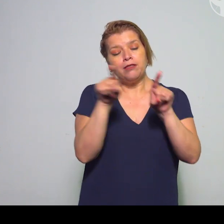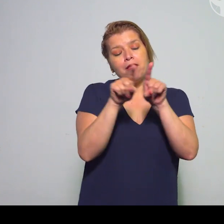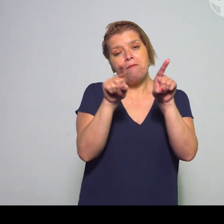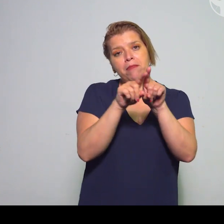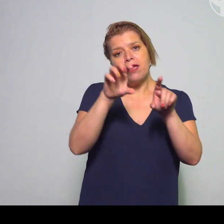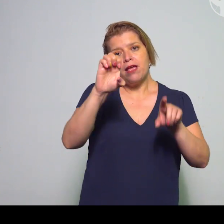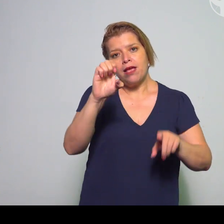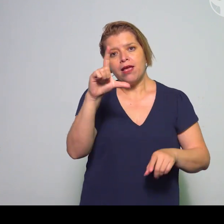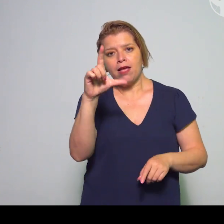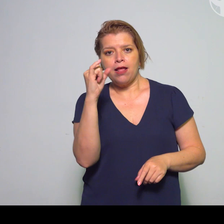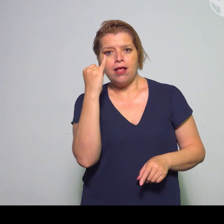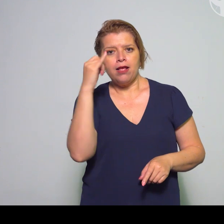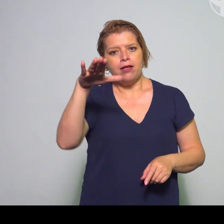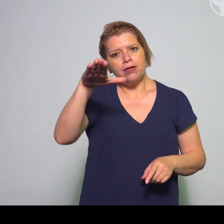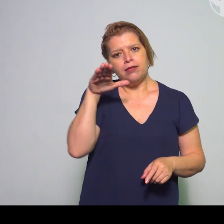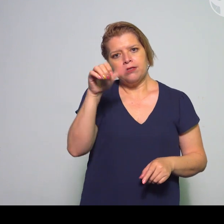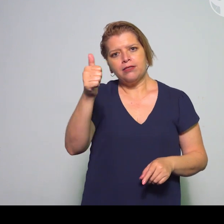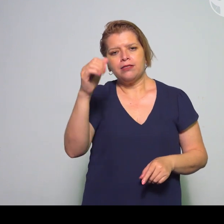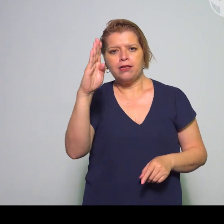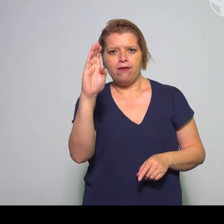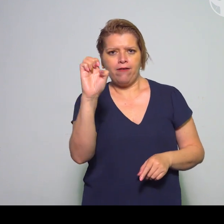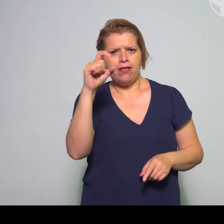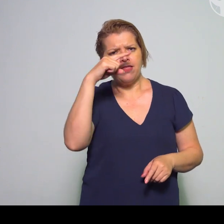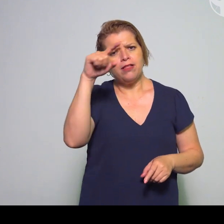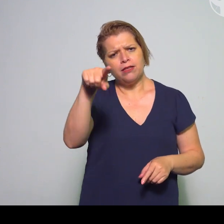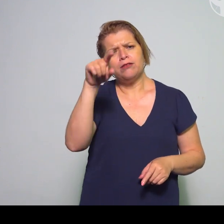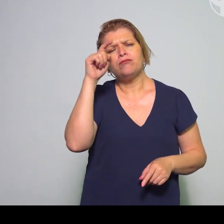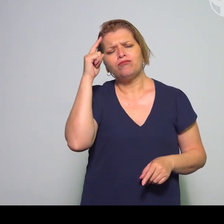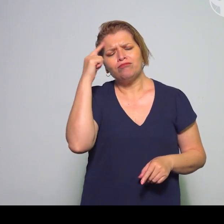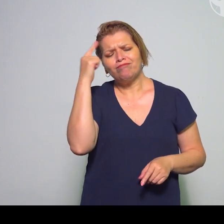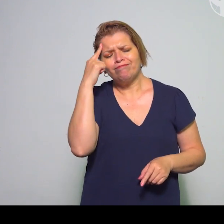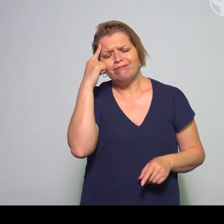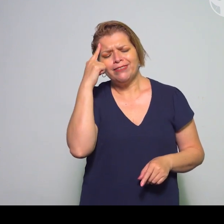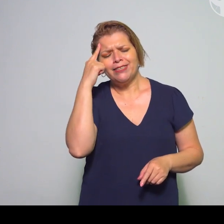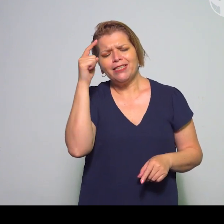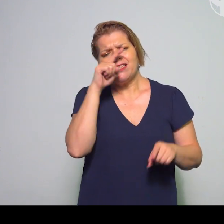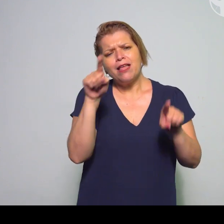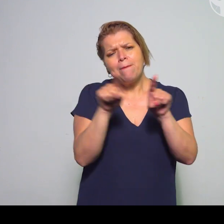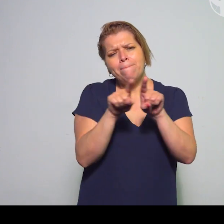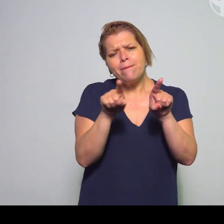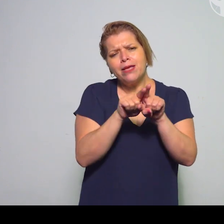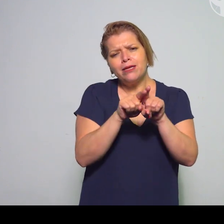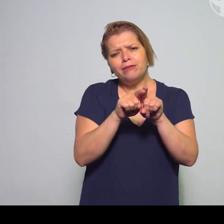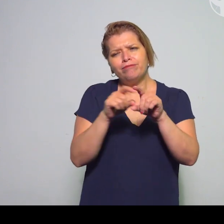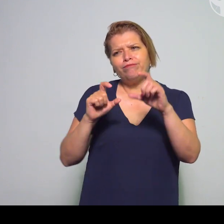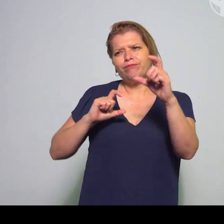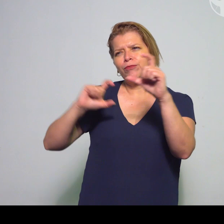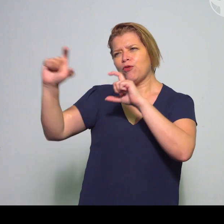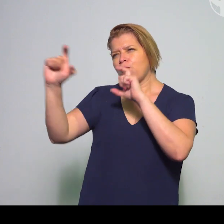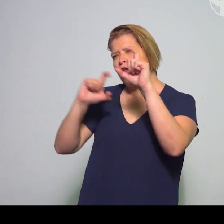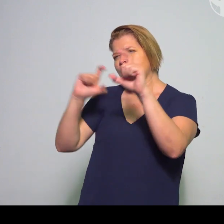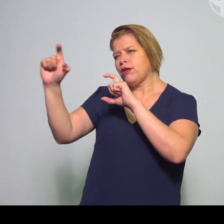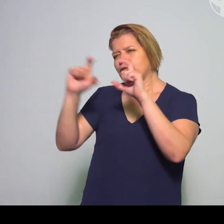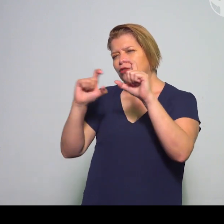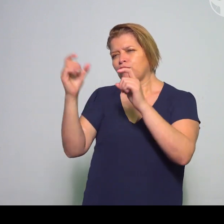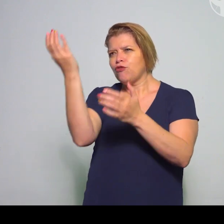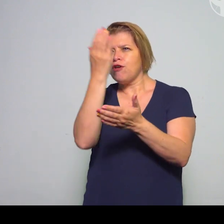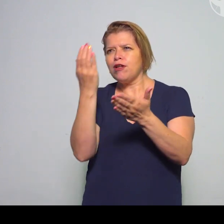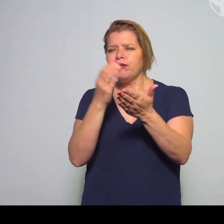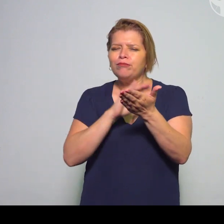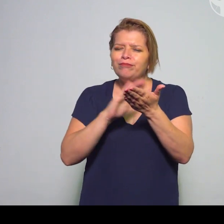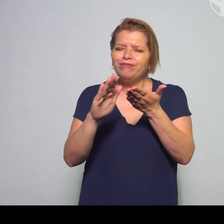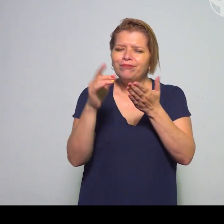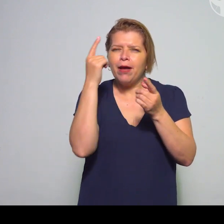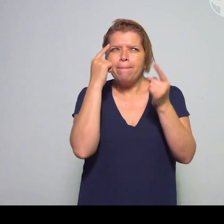causado tristeza o pudo haber causado dolor. Queremos que tú empieces a través de esa conversación que puedas tener con el Espíritu